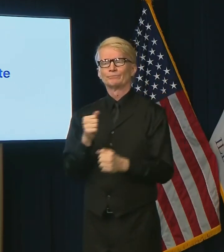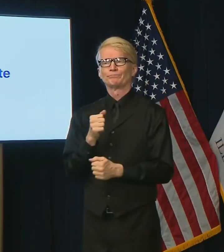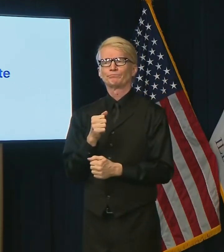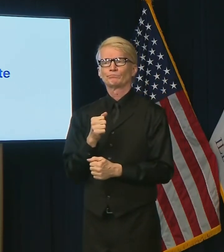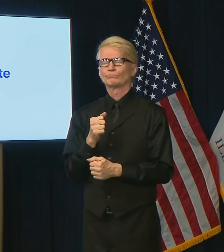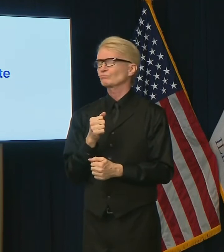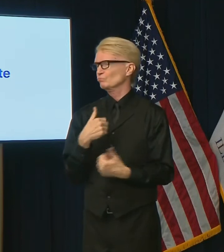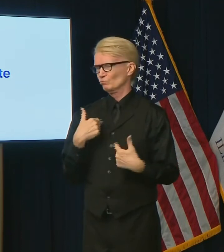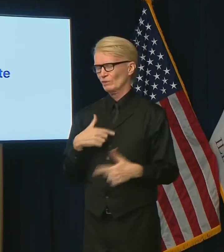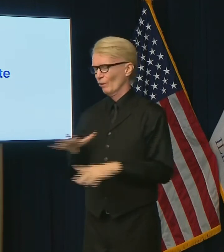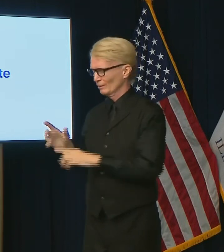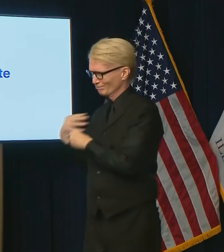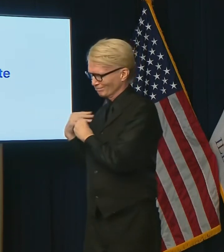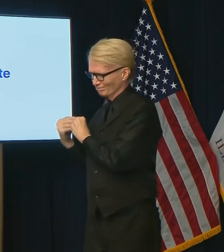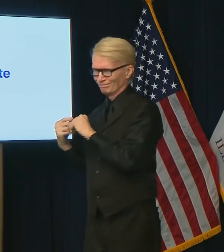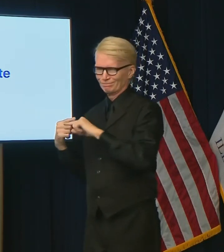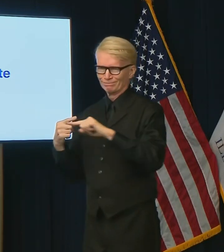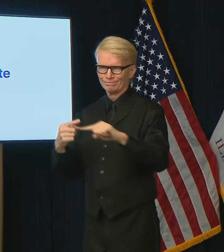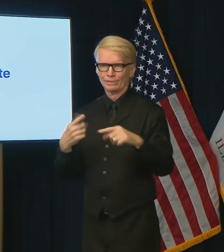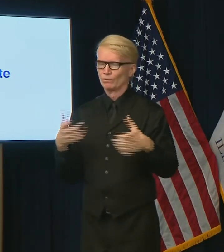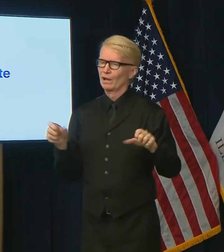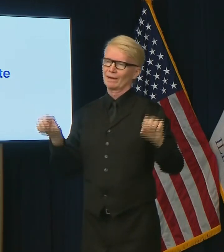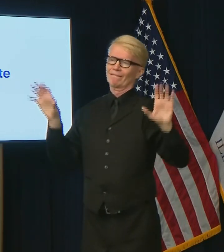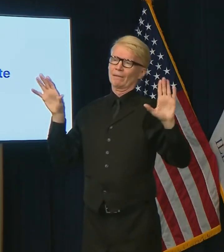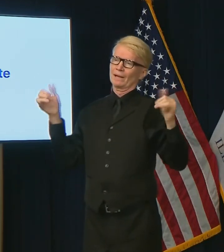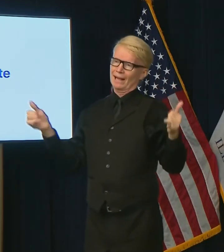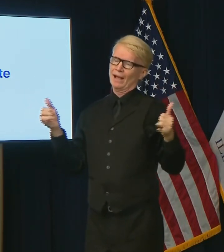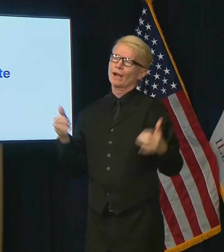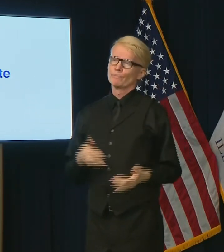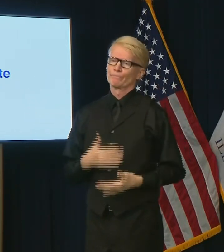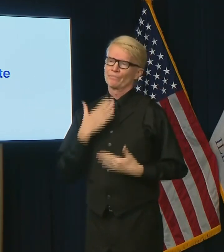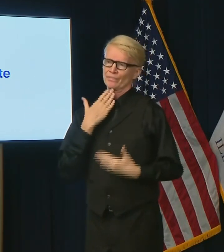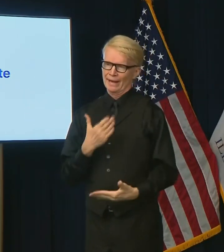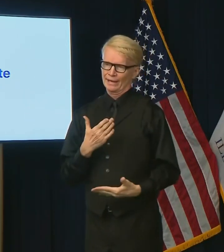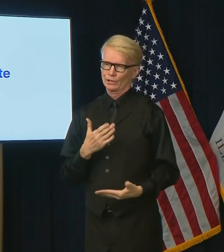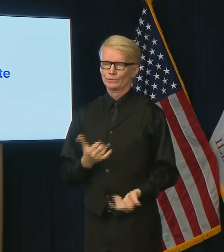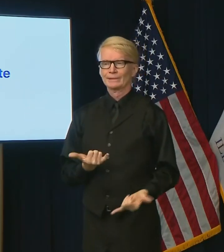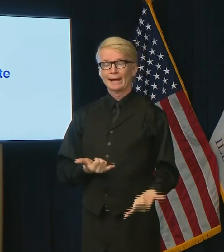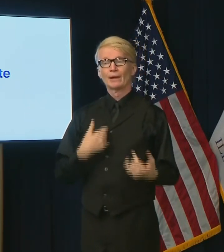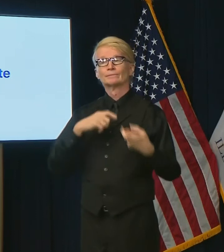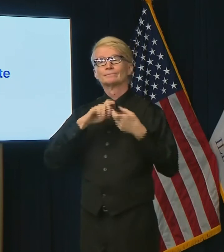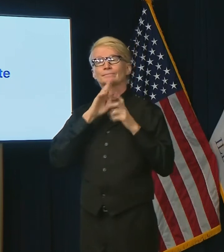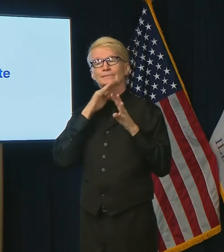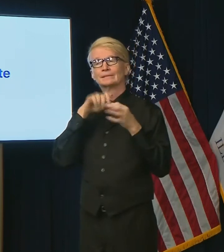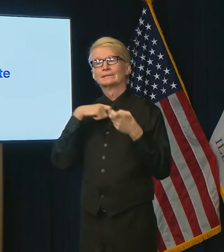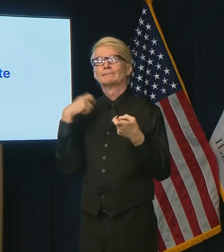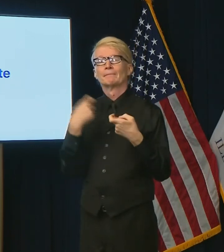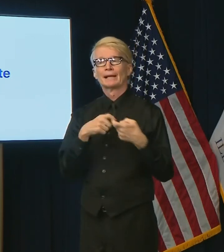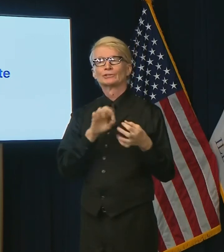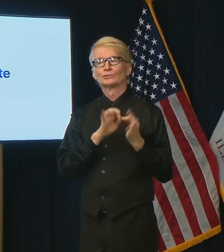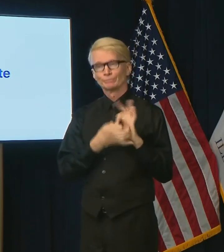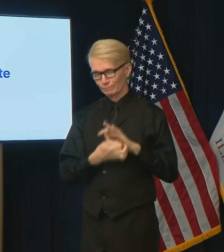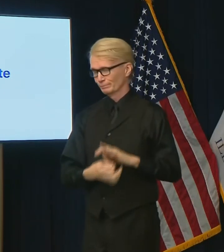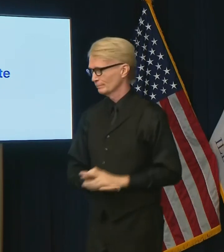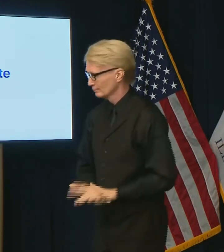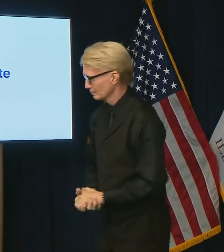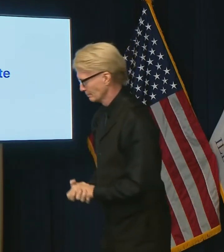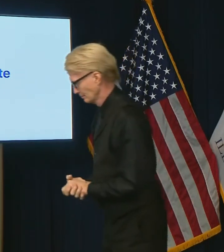far to give it up now. Thank you. Buenas tardes. Empiezo con nuestros números